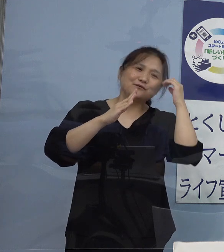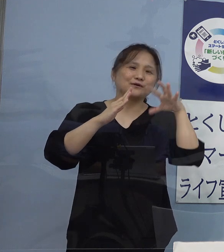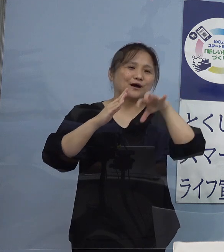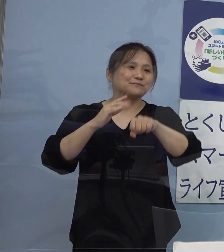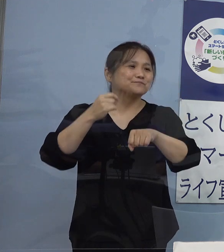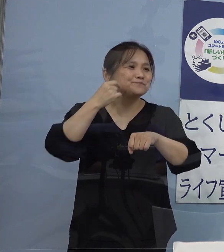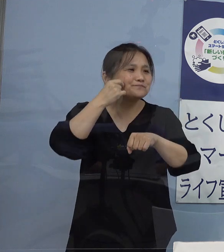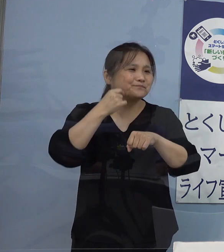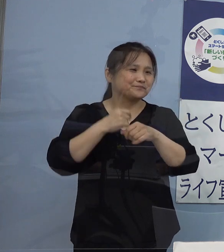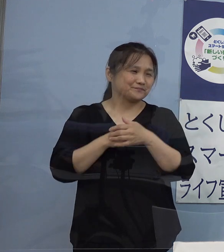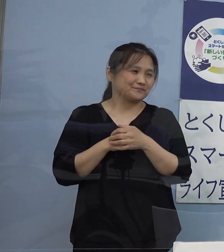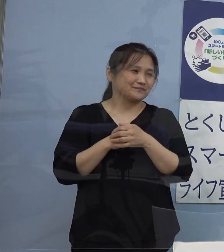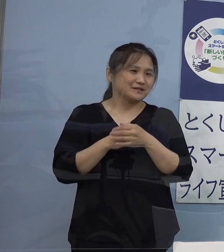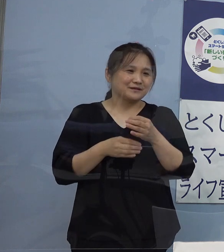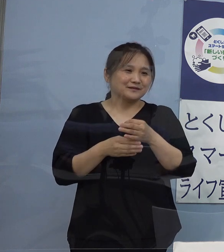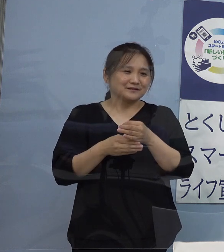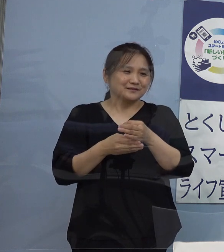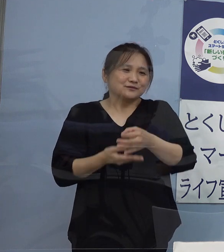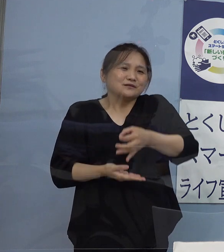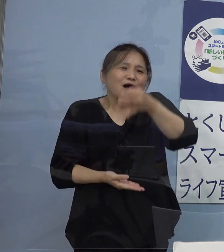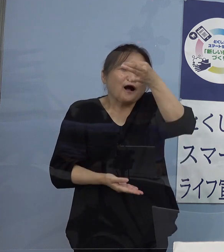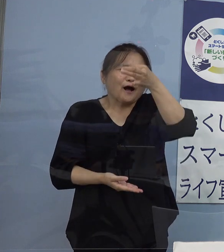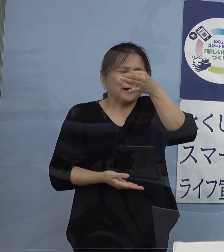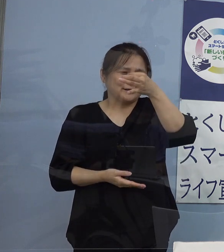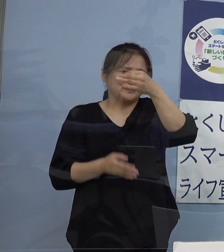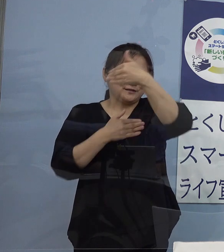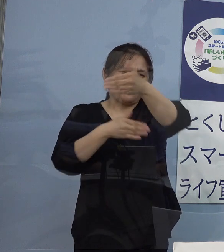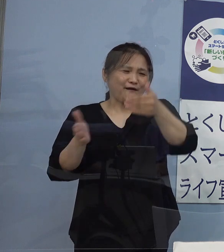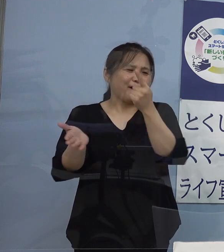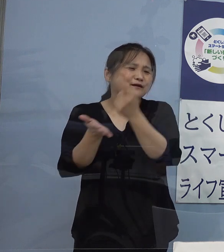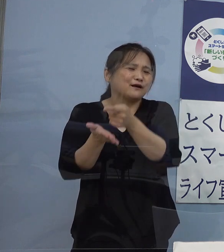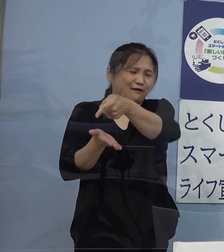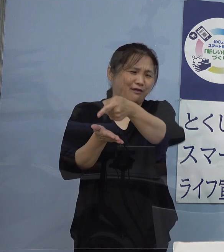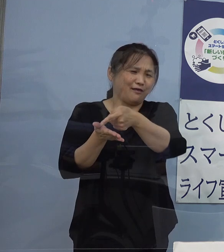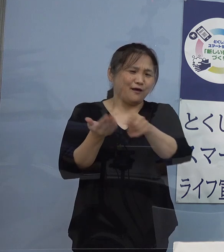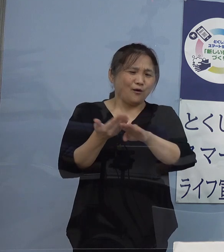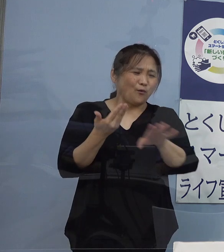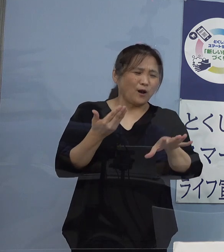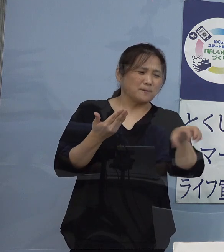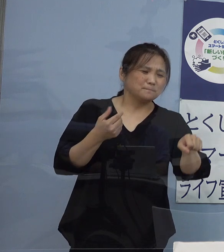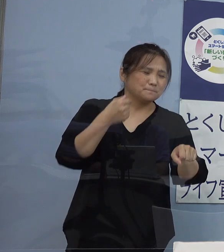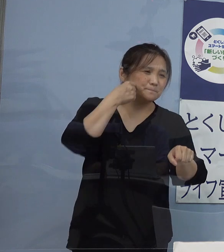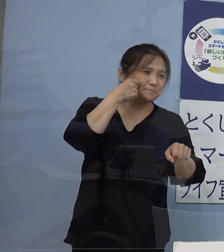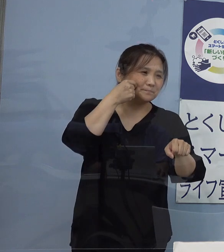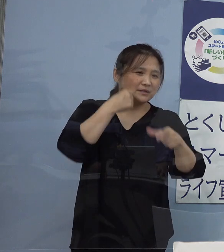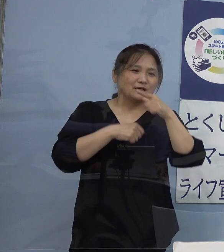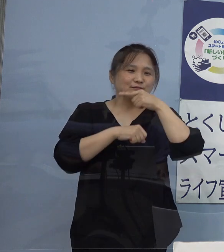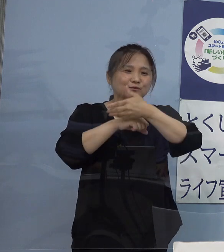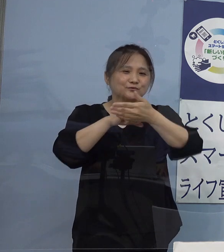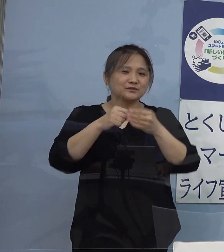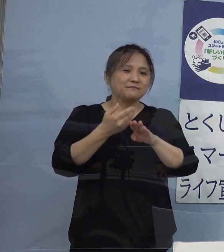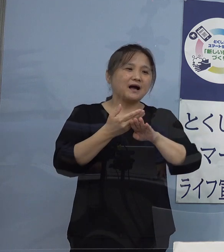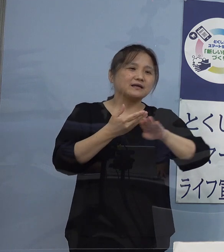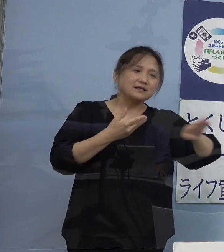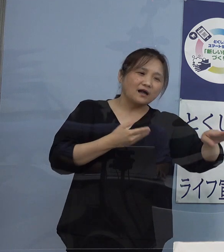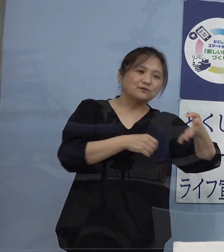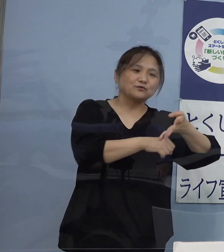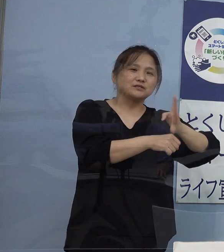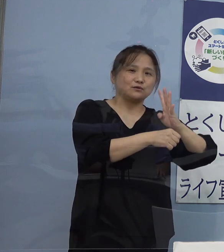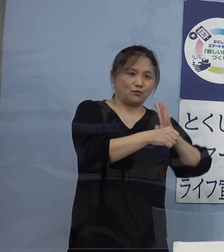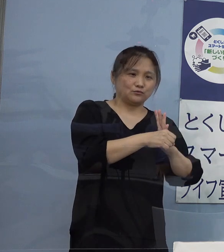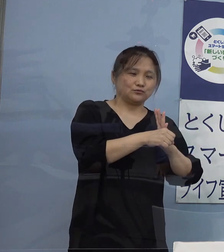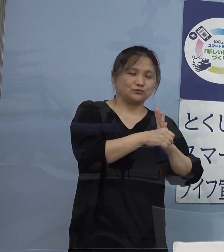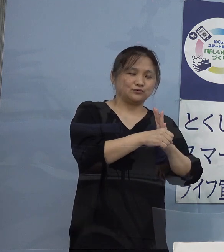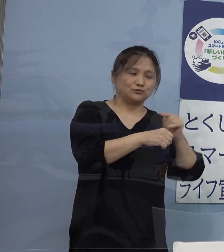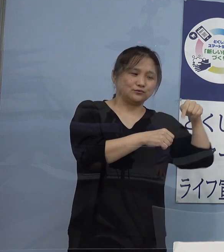スイートルームとか高いところしか空いてませんでしたというお話もこれよく聞いて、徳島以外の四国に泊まって徳島